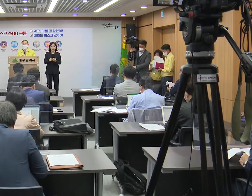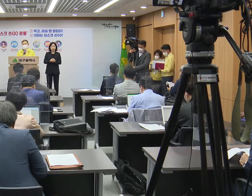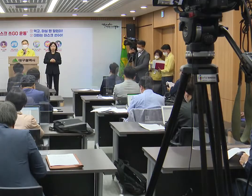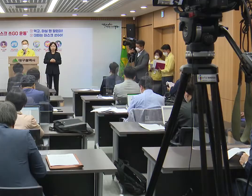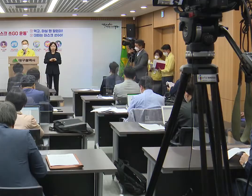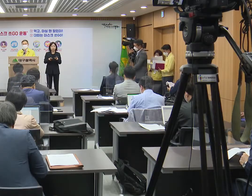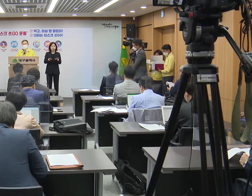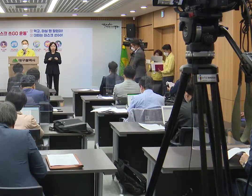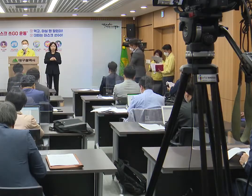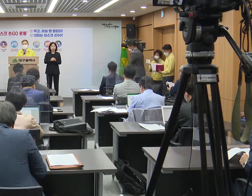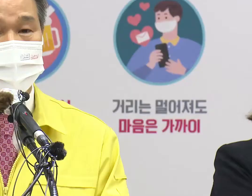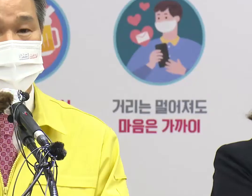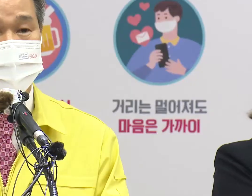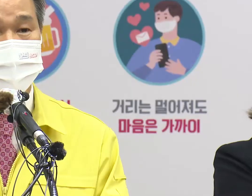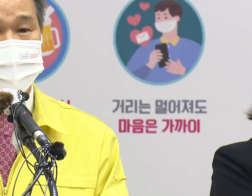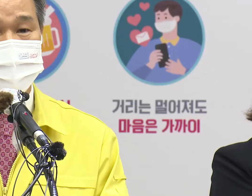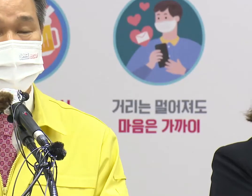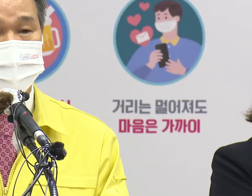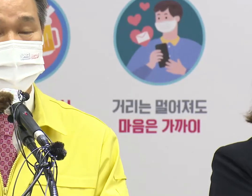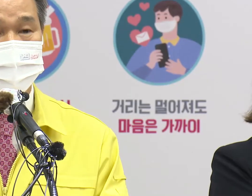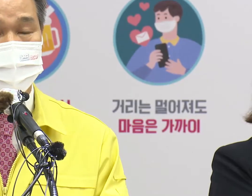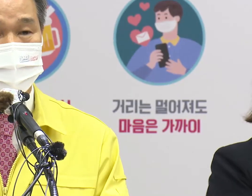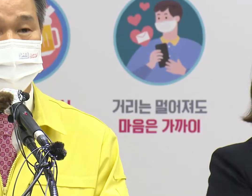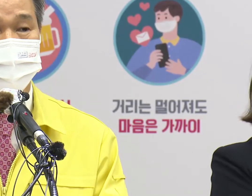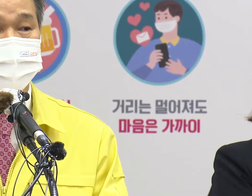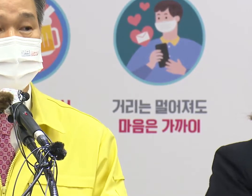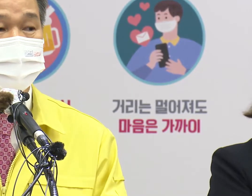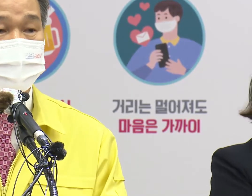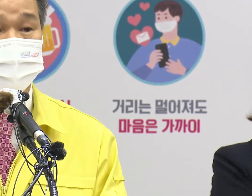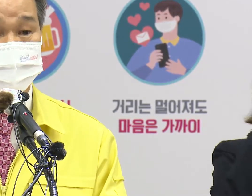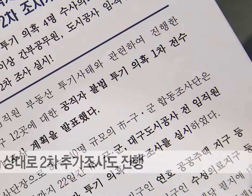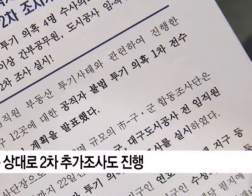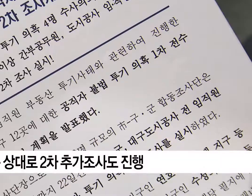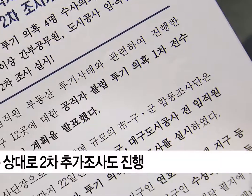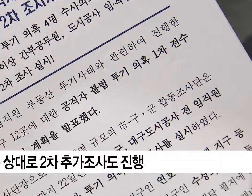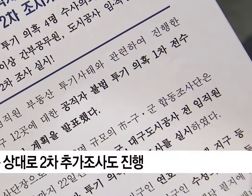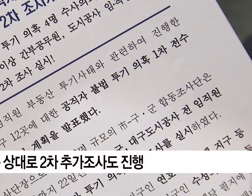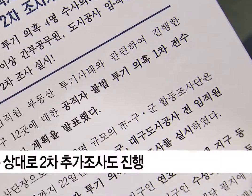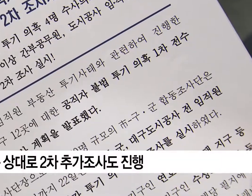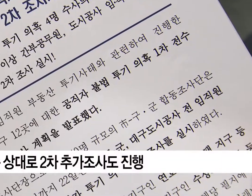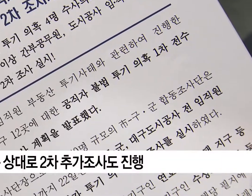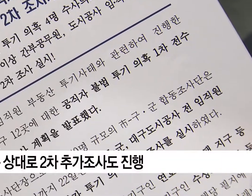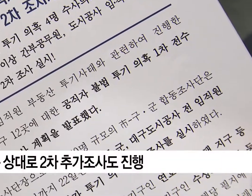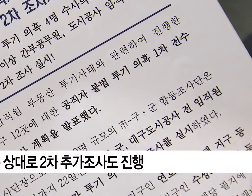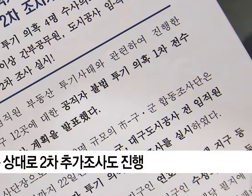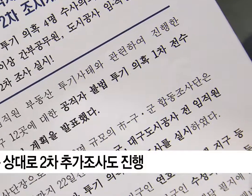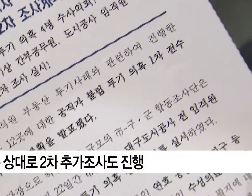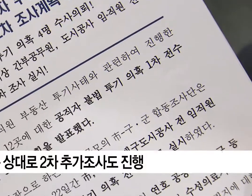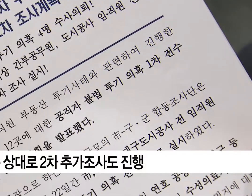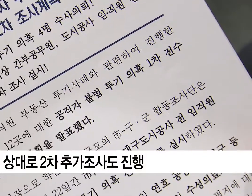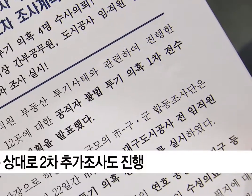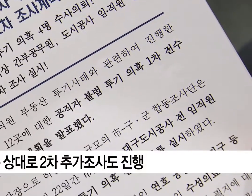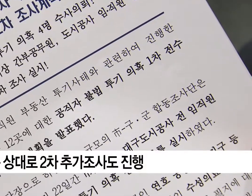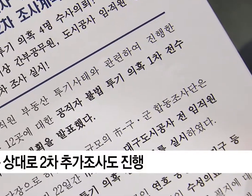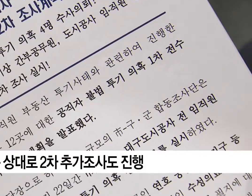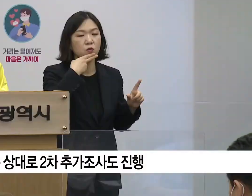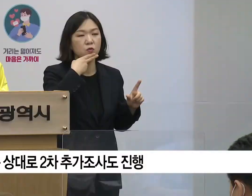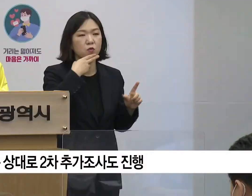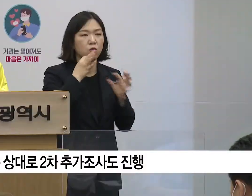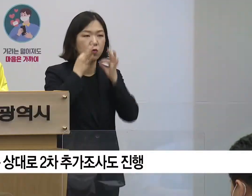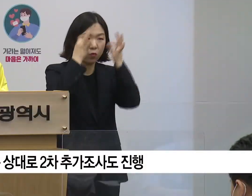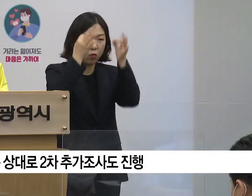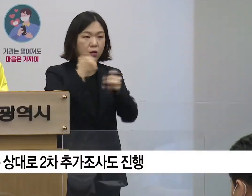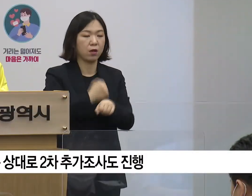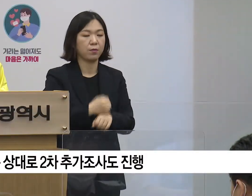합동조사단은 이번 1차 조사에 이어 공직자의 배우자와 직계 좀비 속에 대한 2차 조사를 이달 중순부터 시작해 6월